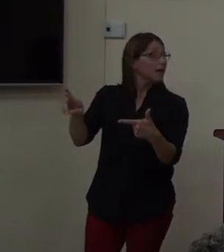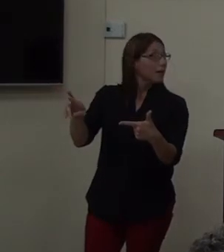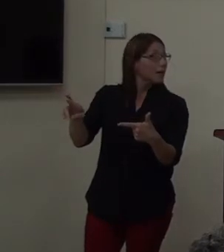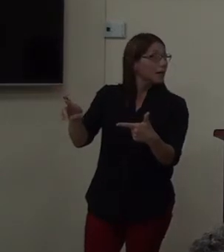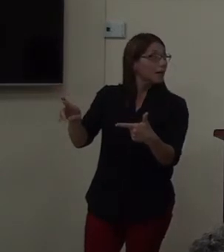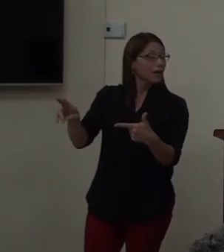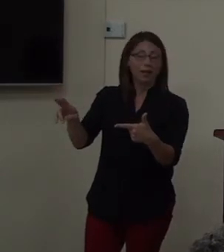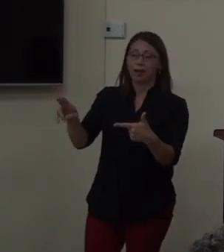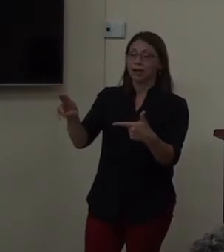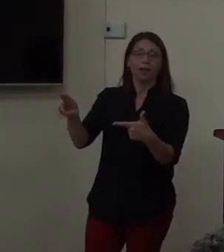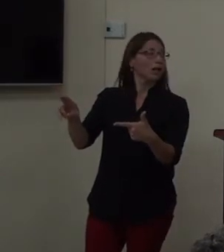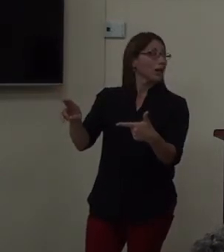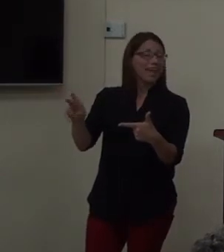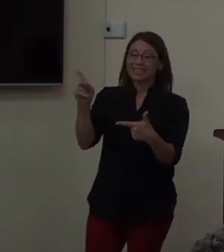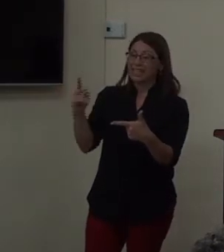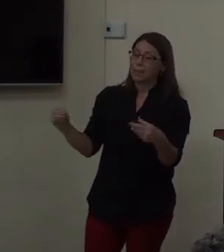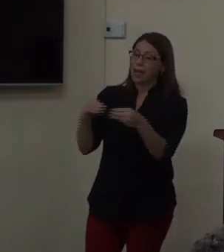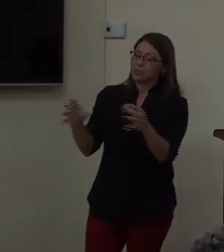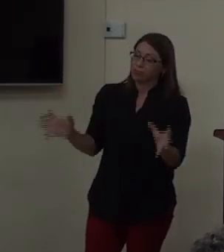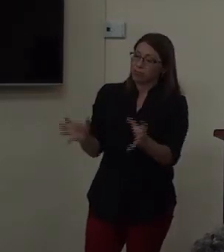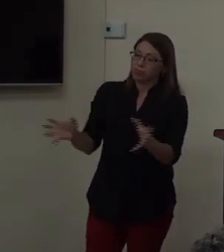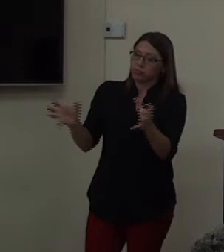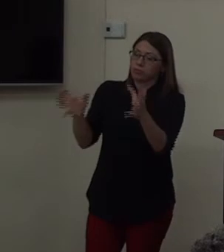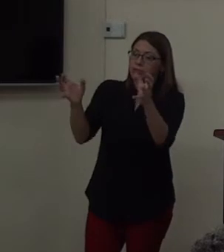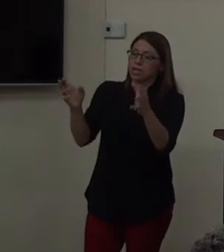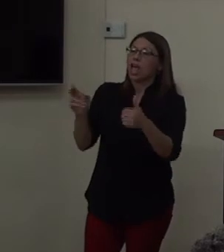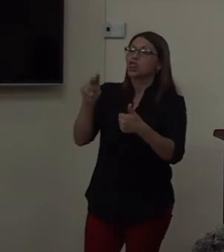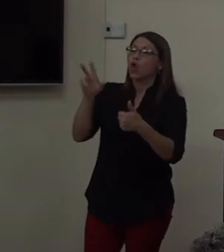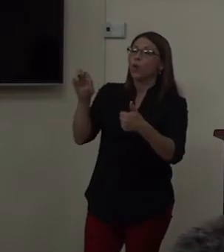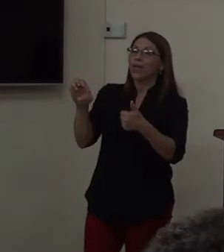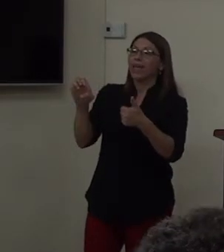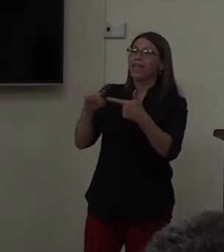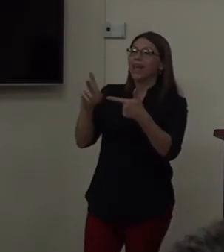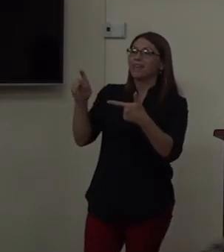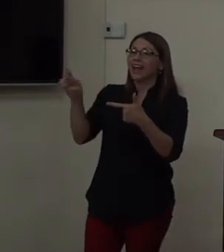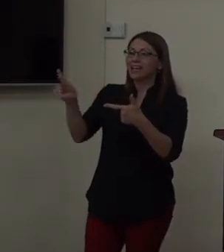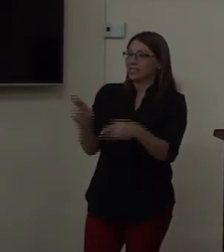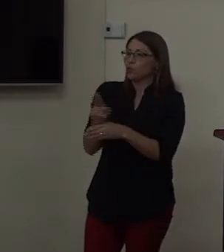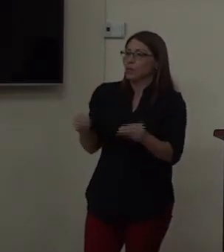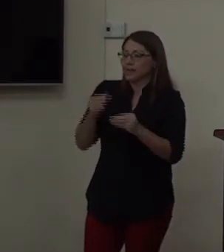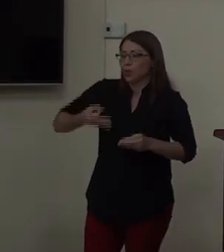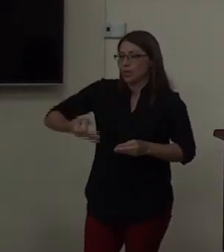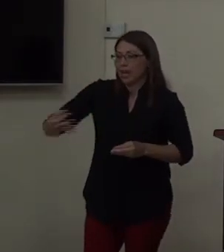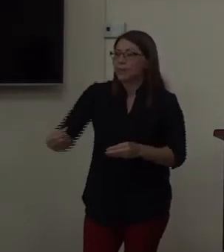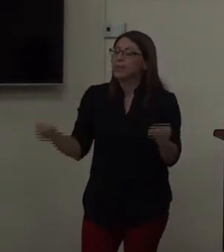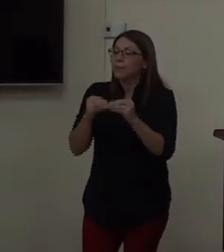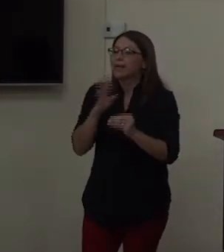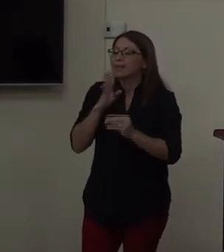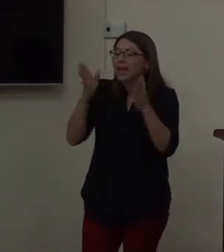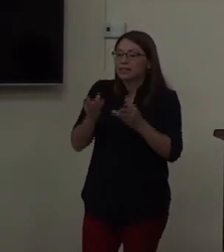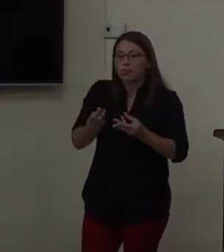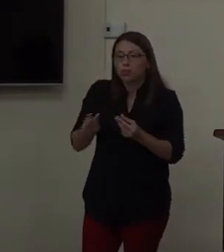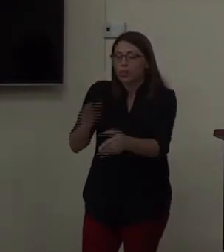mayor, se usan más cotidianamente, tienen más hablantes fluidos de todas las edades, entonces están